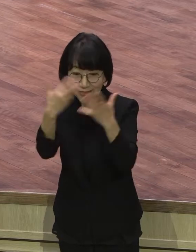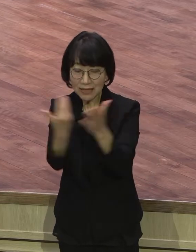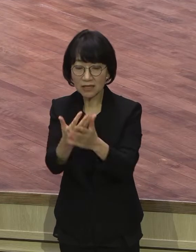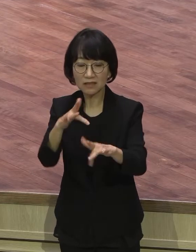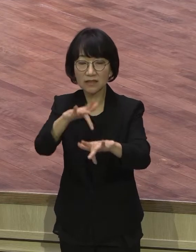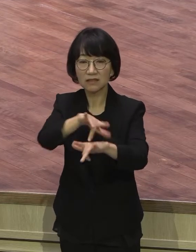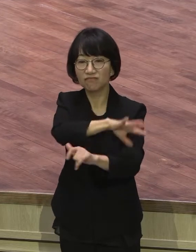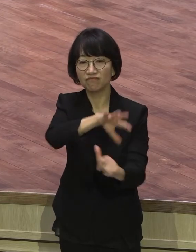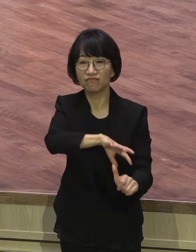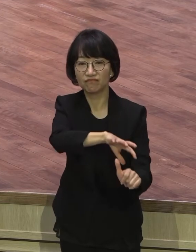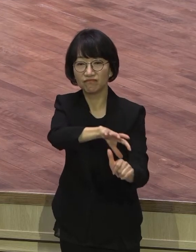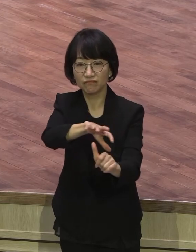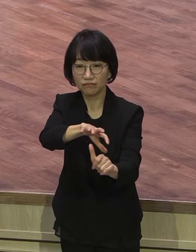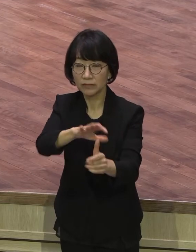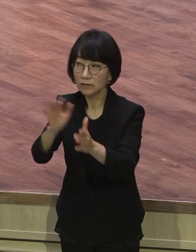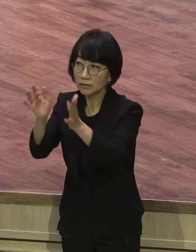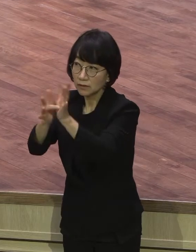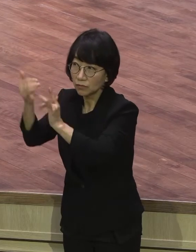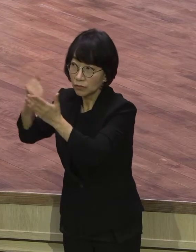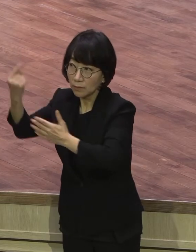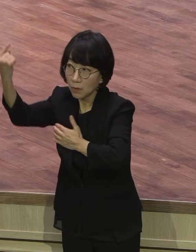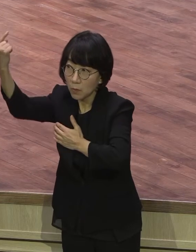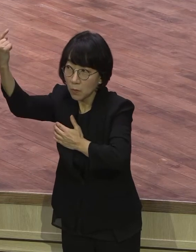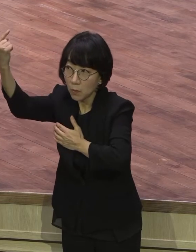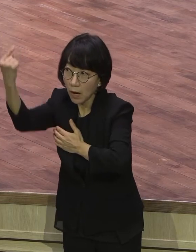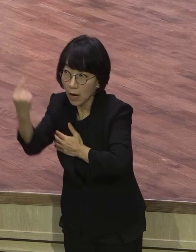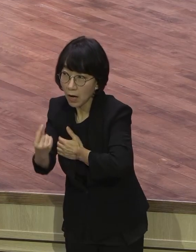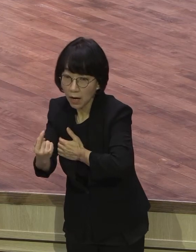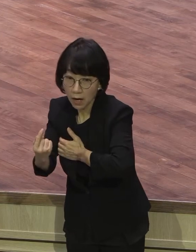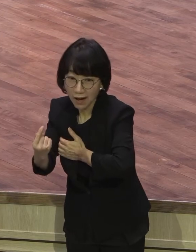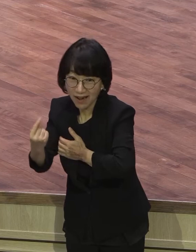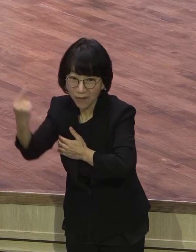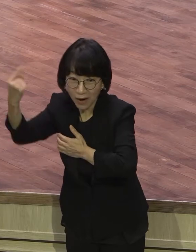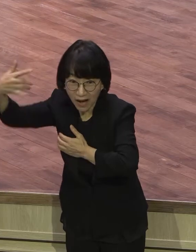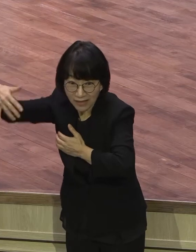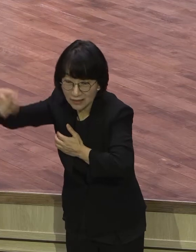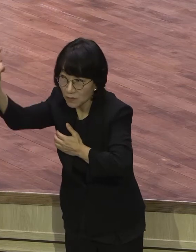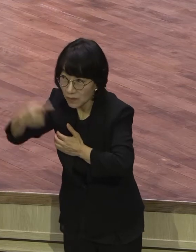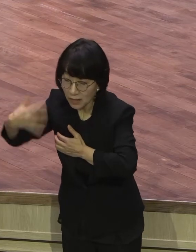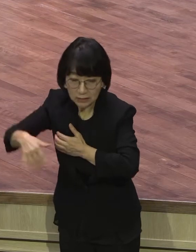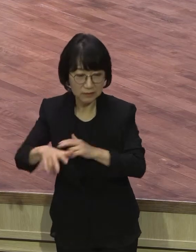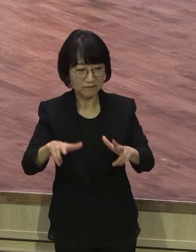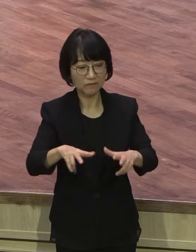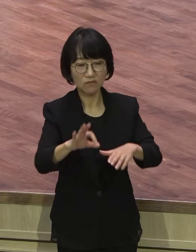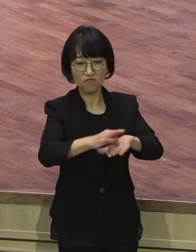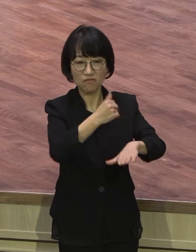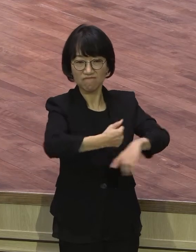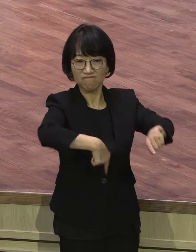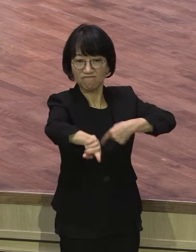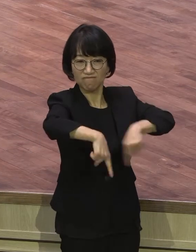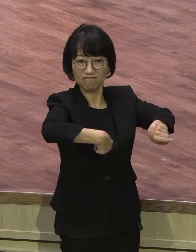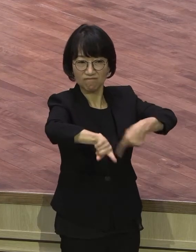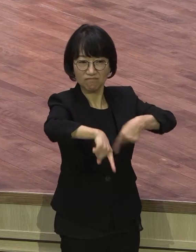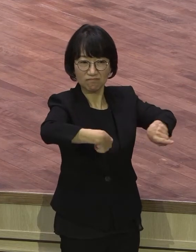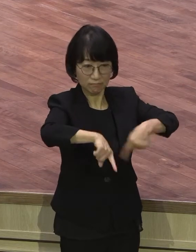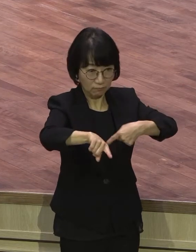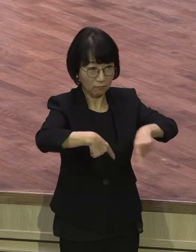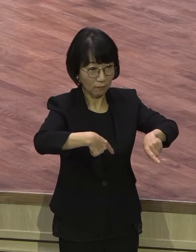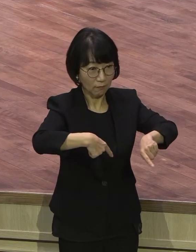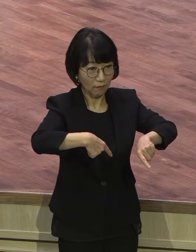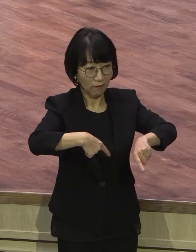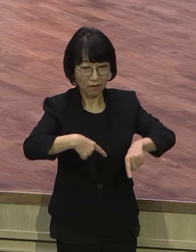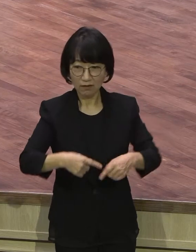예수님 재림하기 전까지 재림하십니다. 초림하신 예수님 재림하십니다. 그때까지 어쩔 수 없어요.